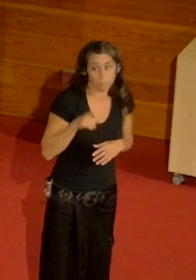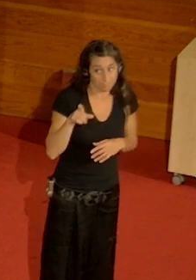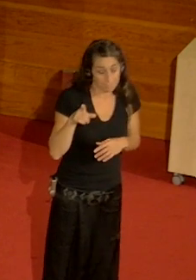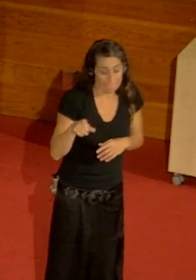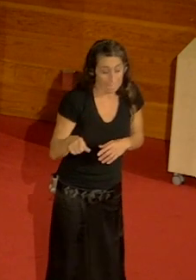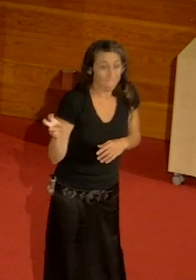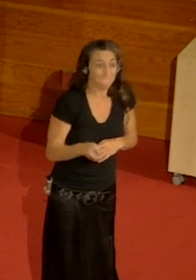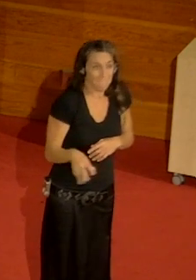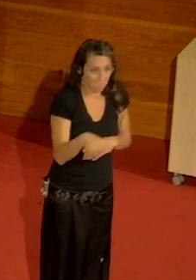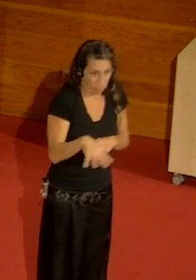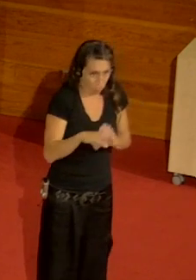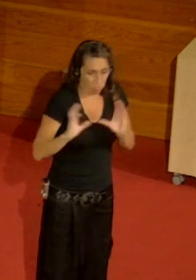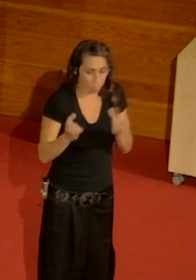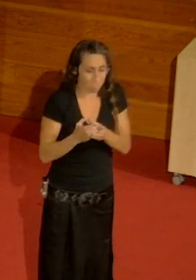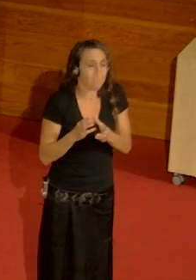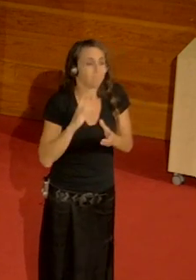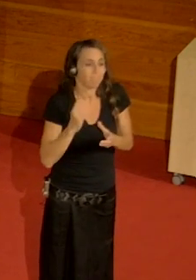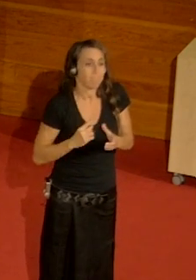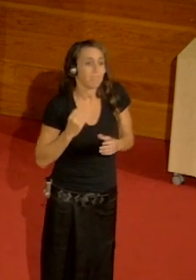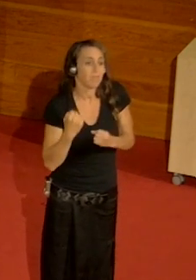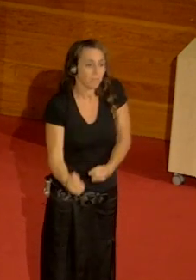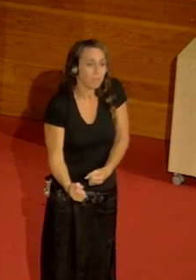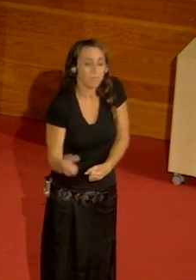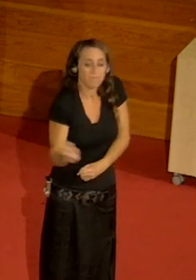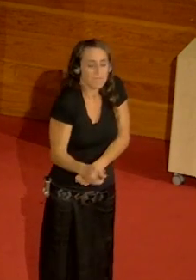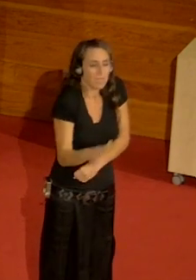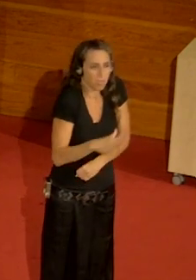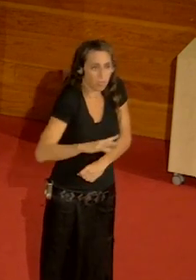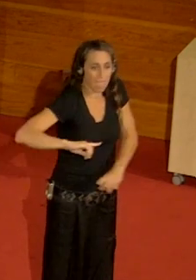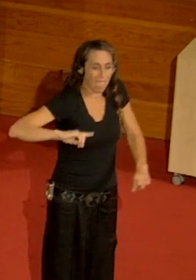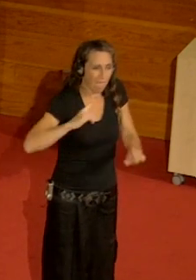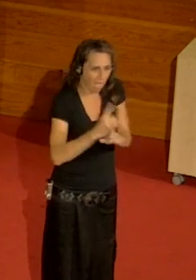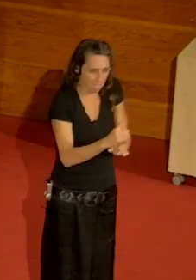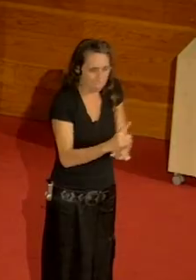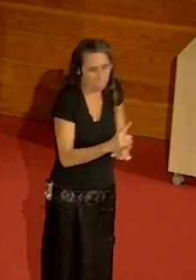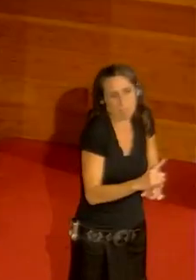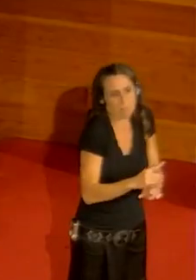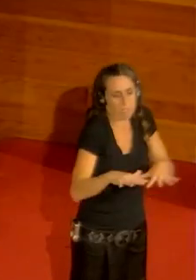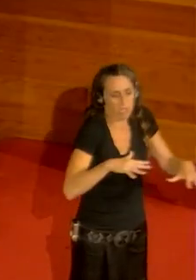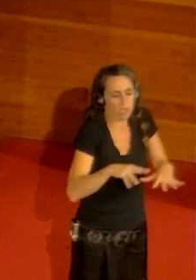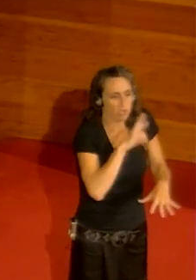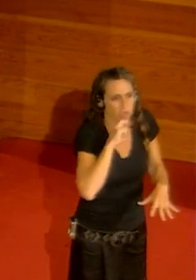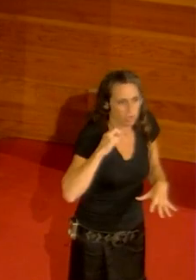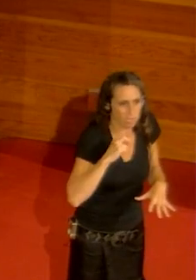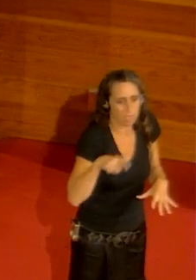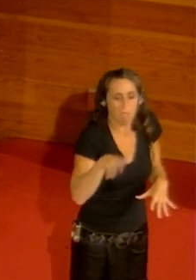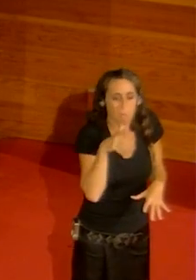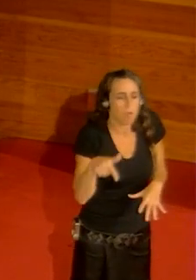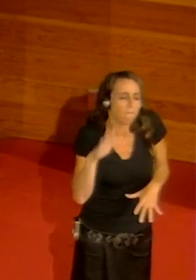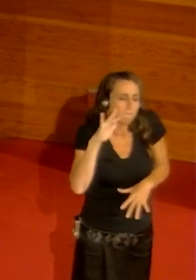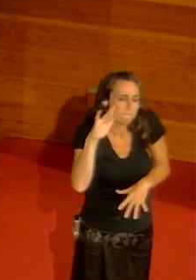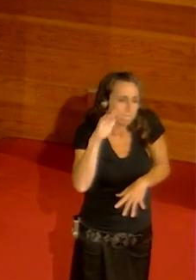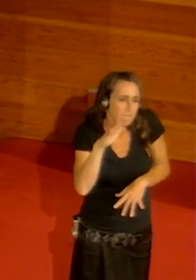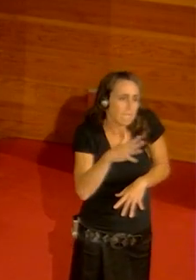porque ellos consideraban El objetivo del Ultra ortodoxo es que llegue El Mesías el templo Entonces